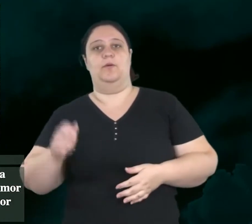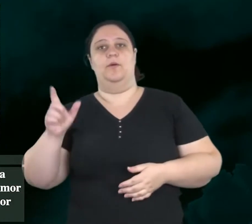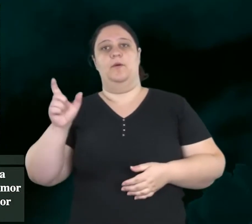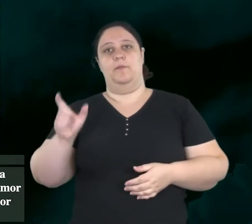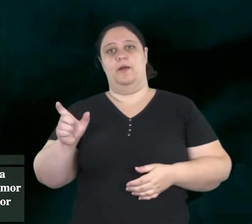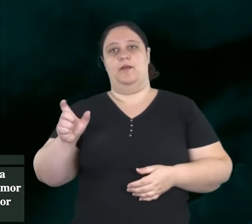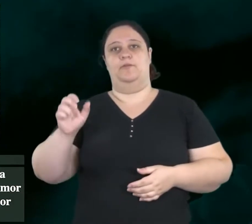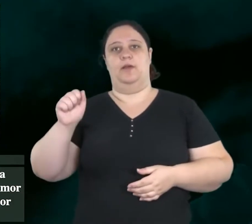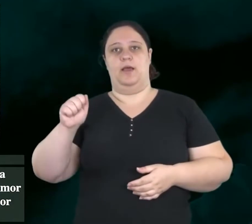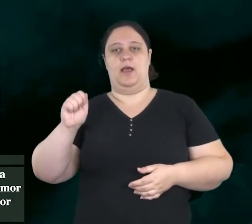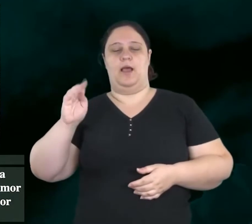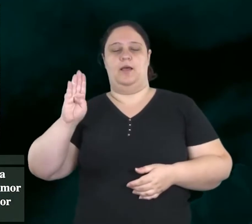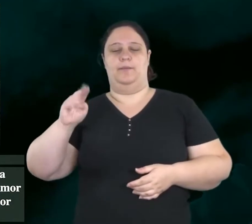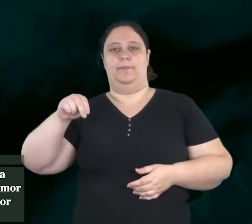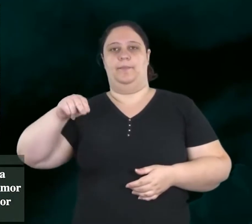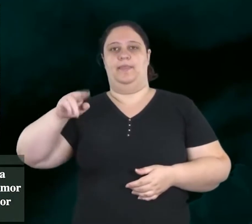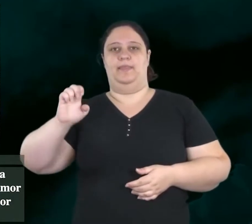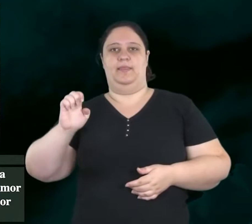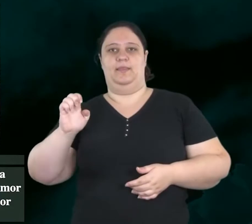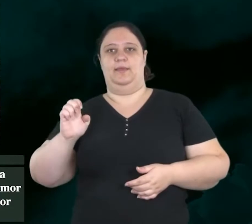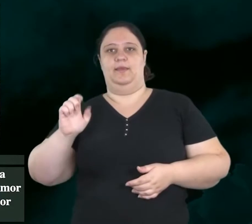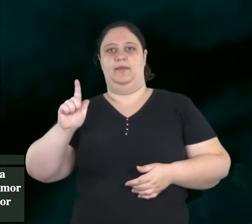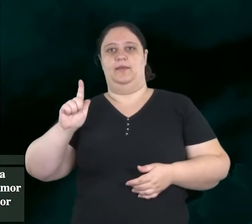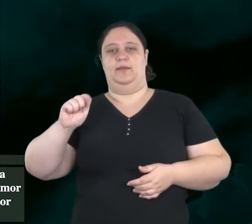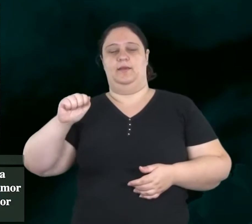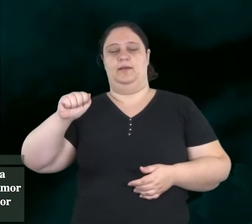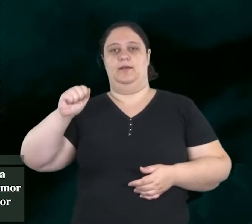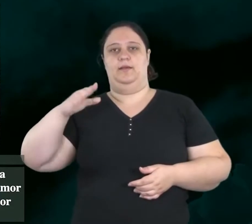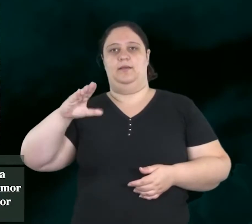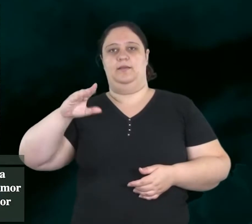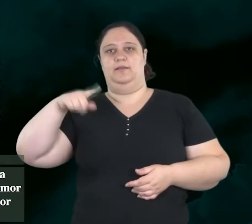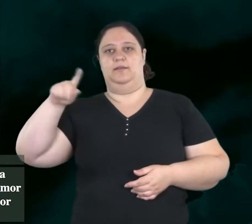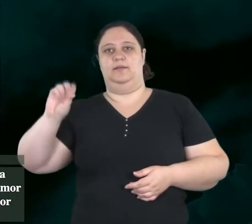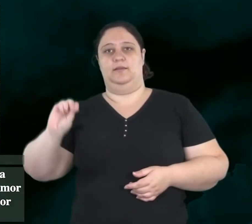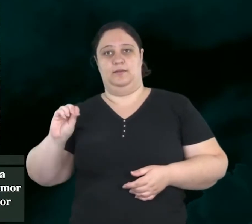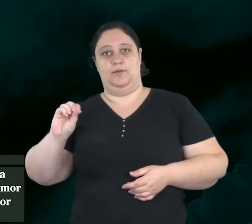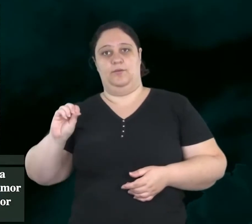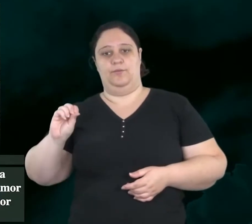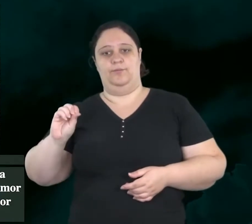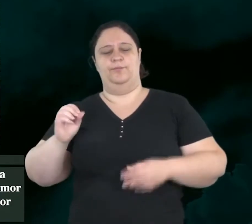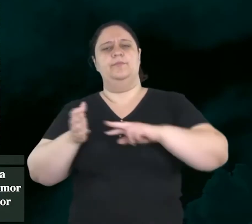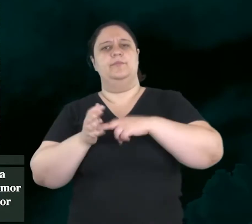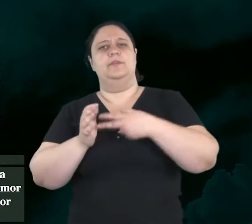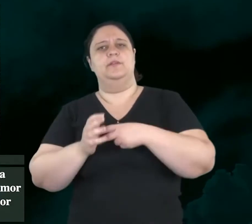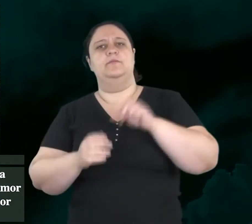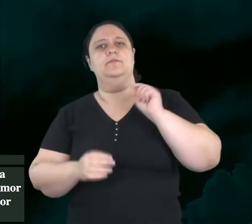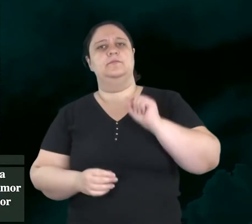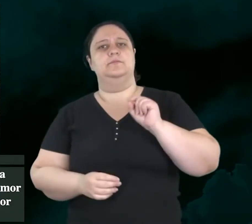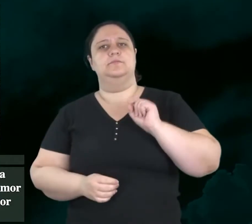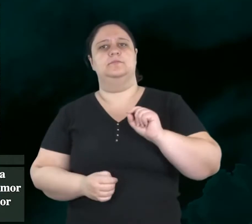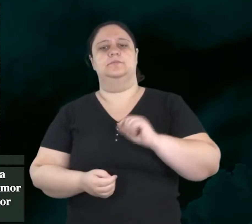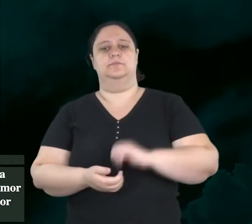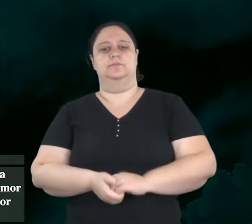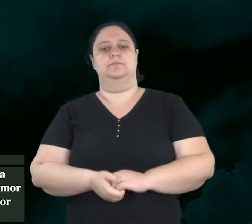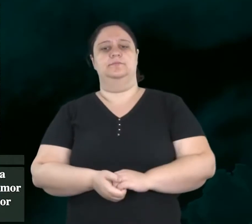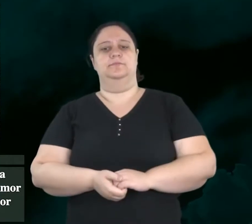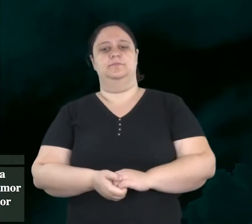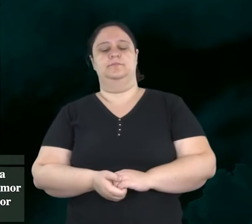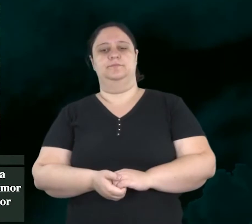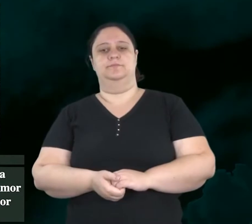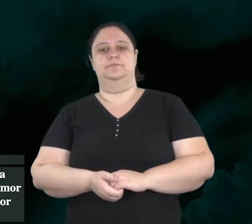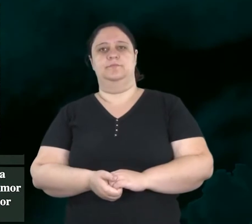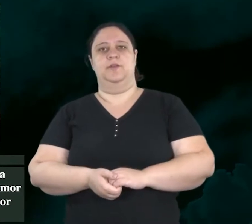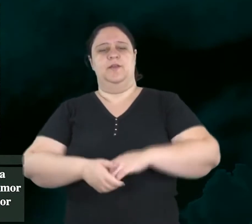palavra significa, né, tem um significado muito interessante, que é um